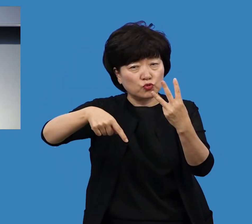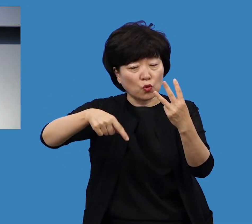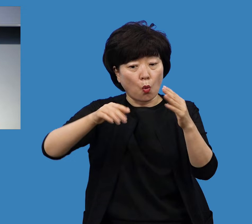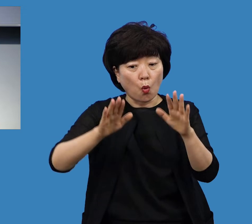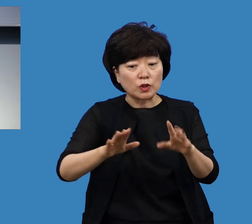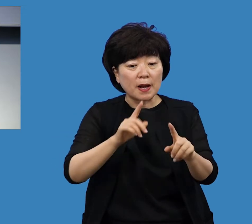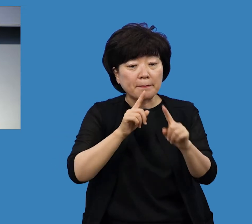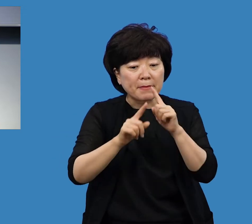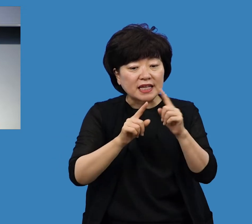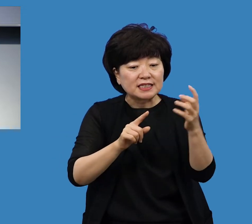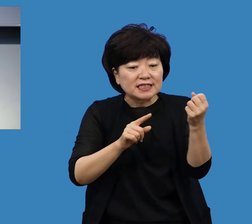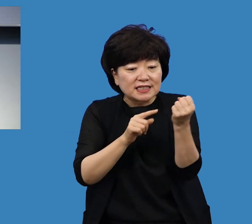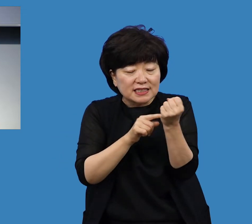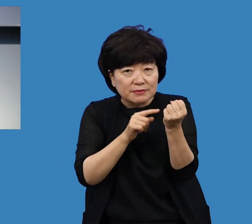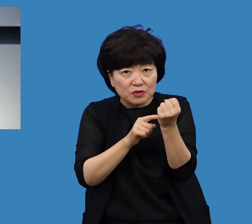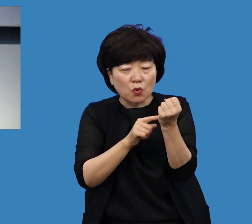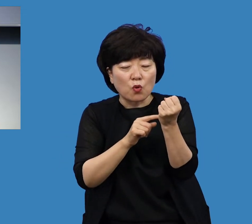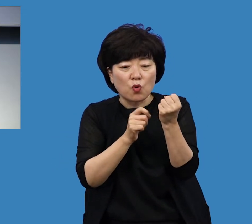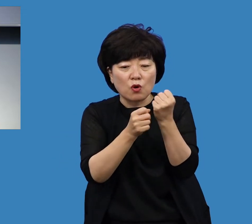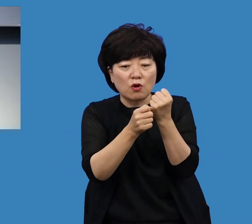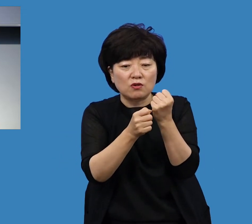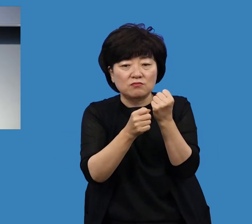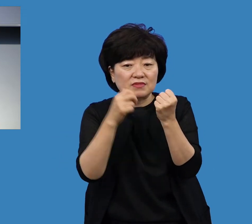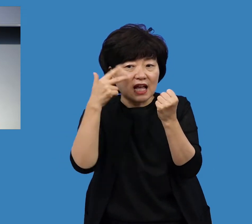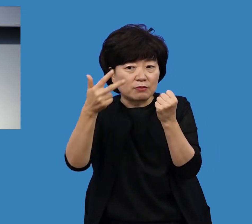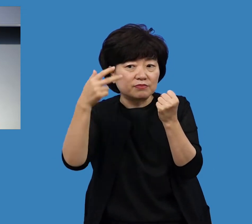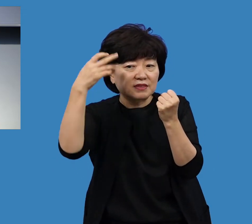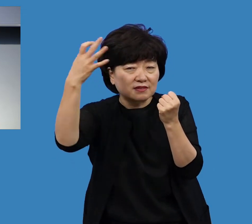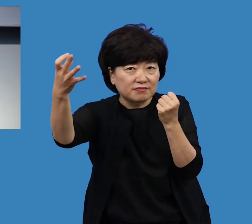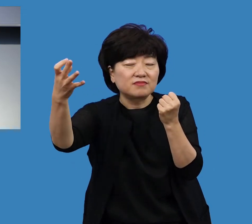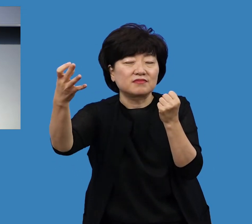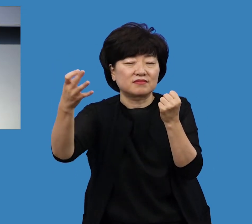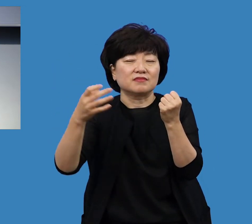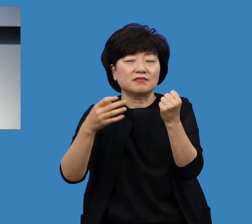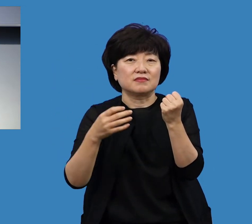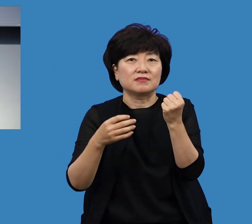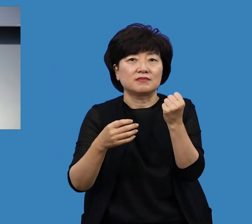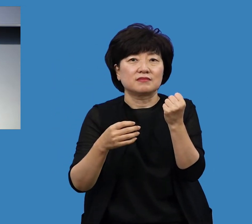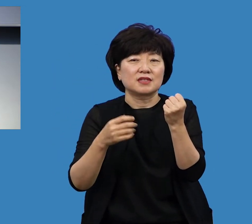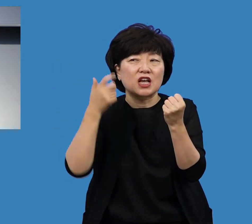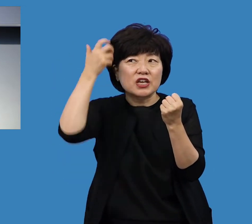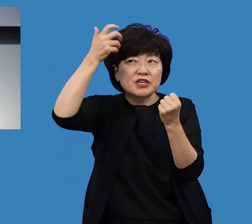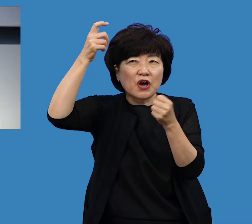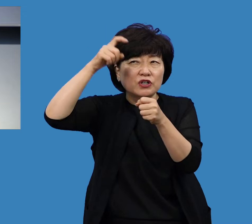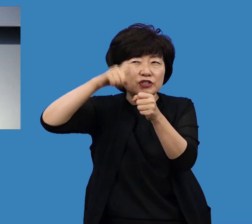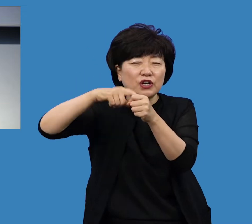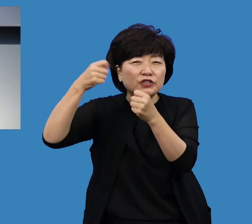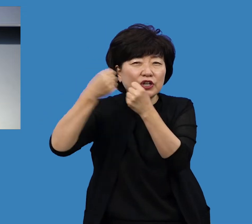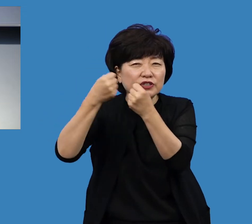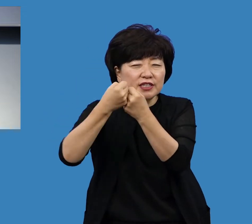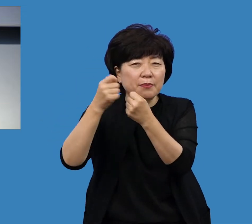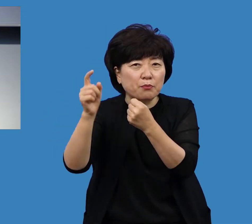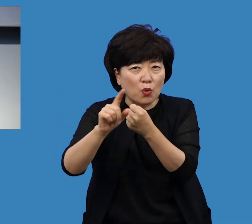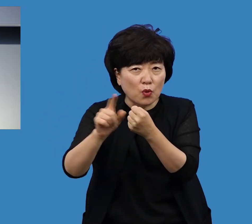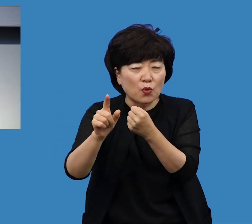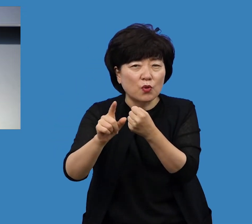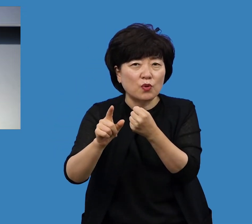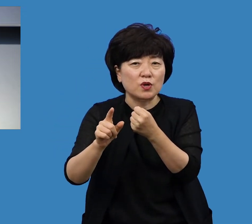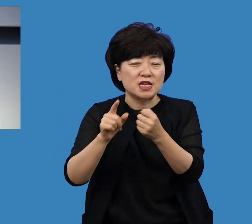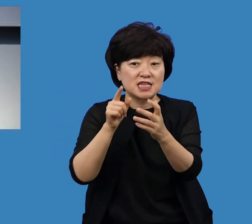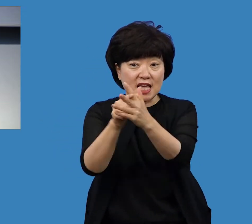나눈 이 말씀을 기초로 해서 계속 이야기를 해나갈 겁니다. 그래서 다음 주에는 영적인 전쟁에 대해서 영적 전쟁이 뭔가를 다룰 텐데